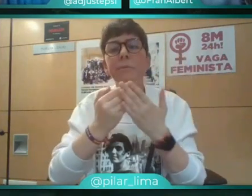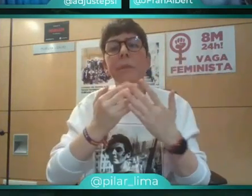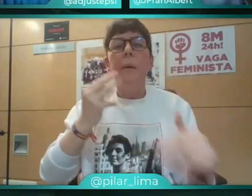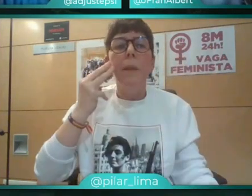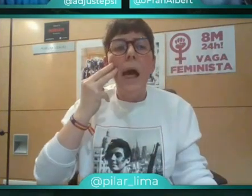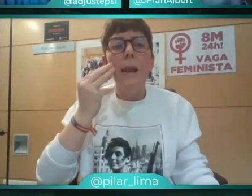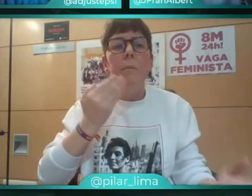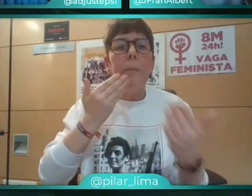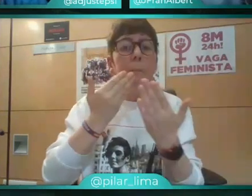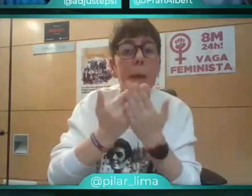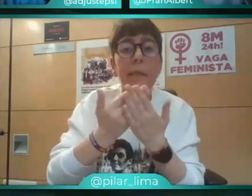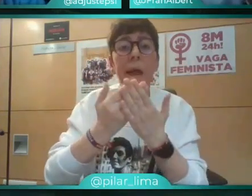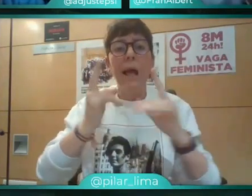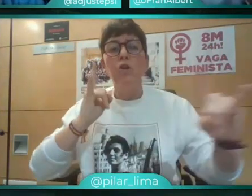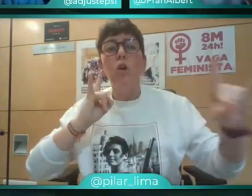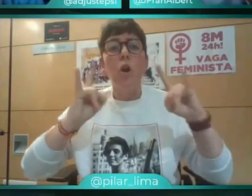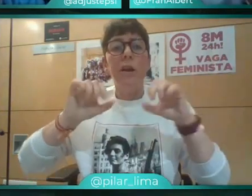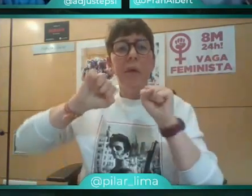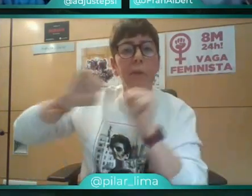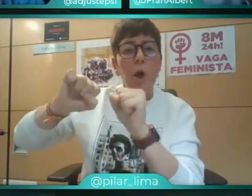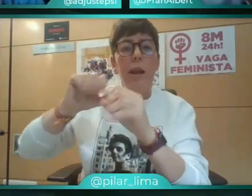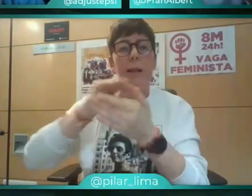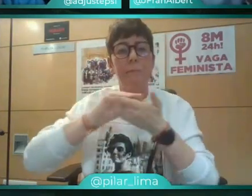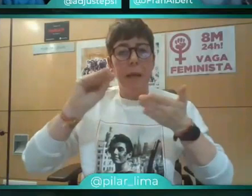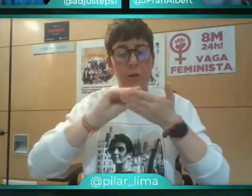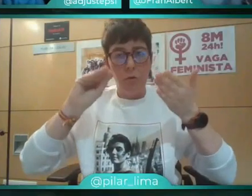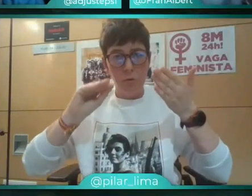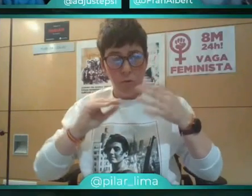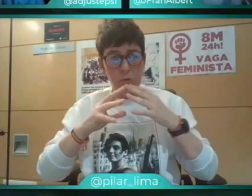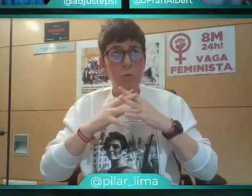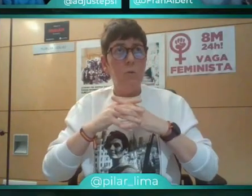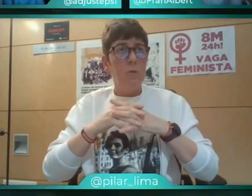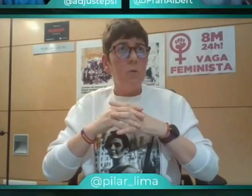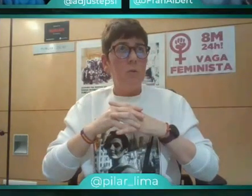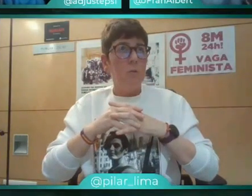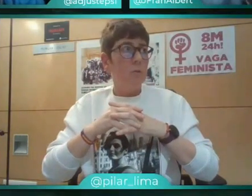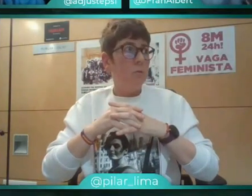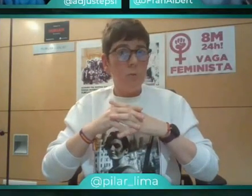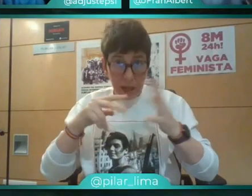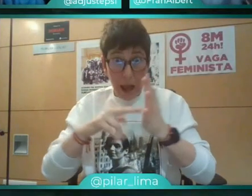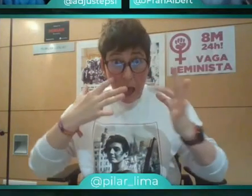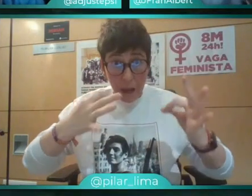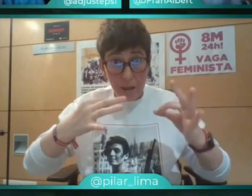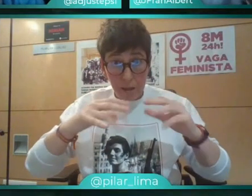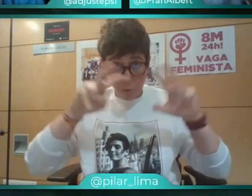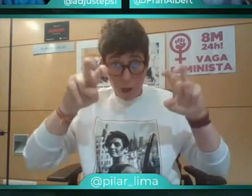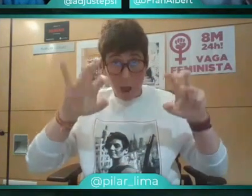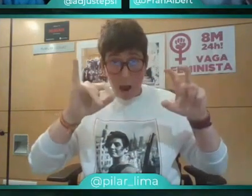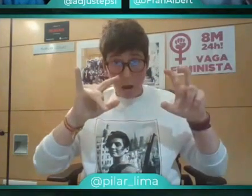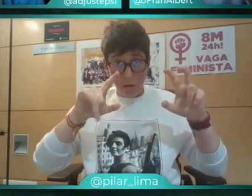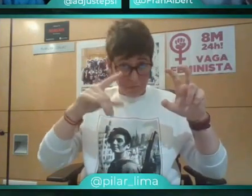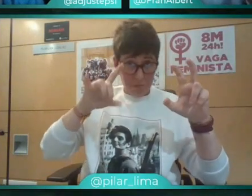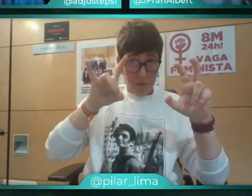peor me tratarán peor pero desde paylar Lima dice que se insonorice su despacho en Post valencianas dices